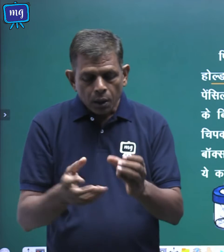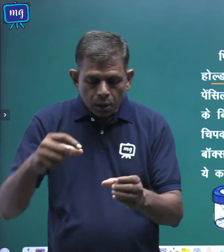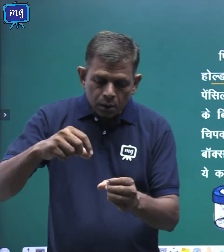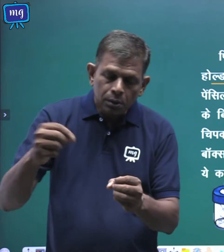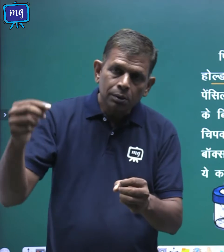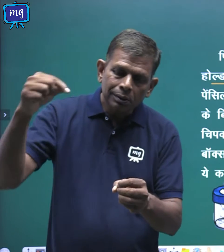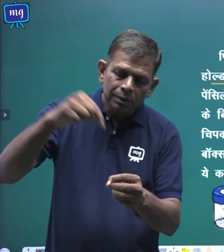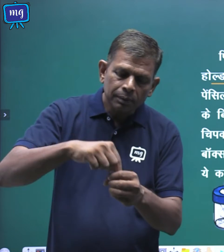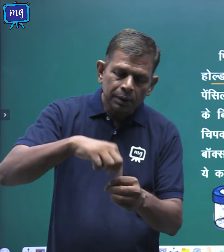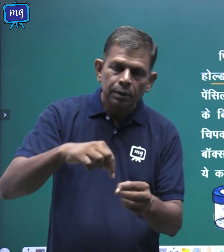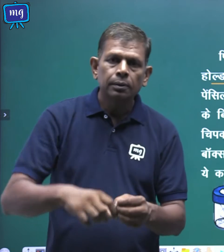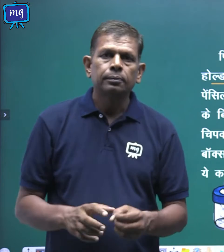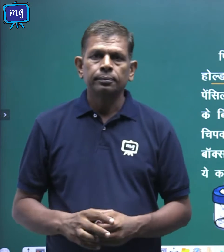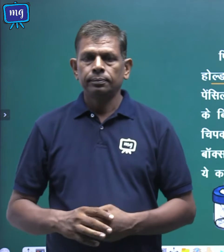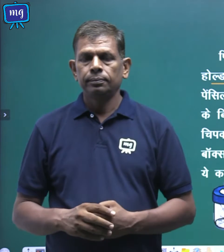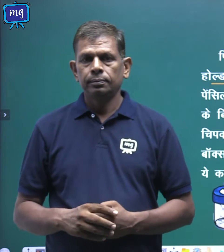चिपकते हैं।